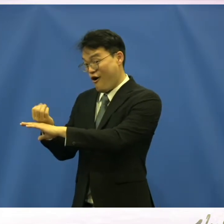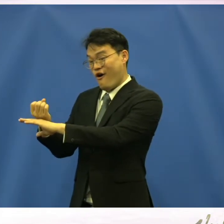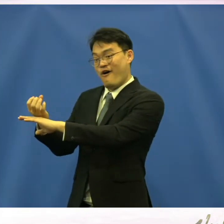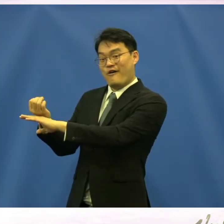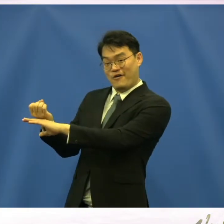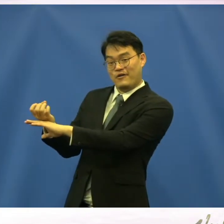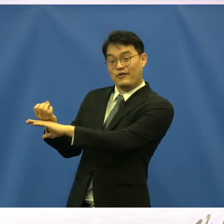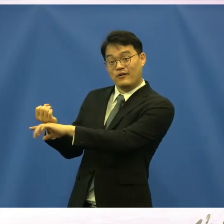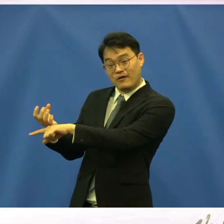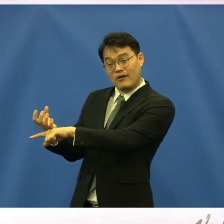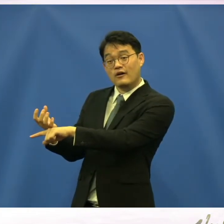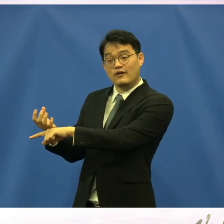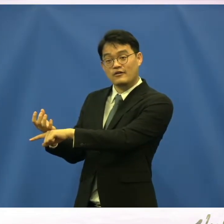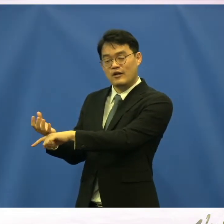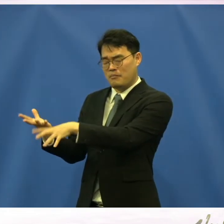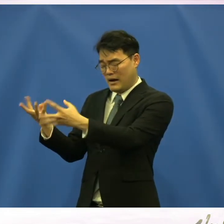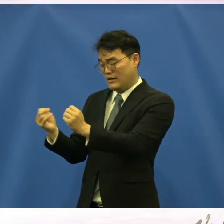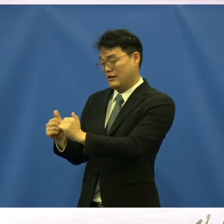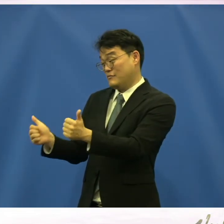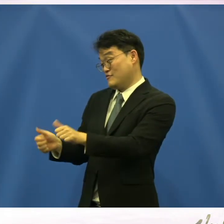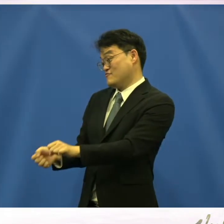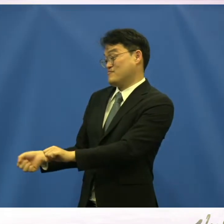살려내는 진리라는 걸 깨달아요.